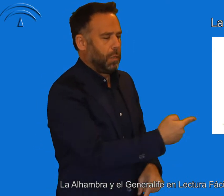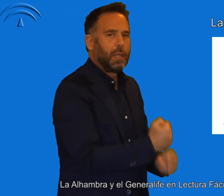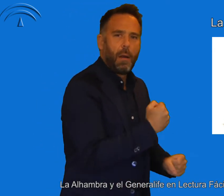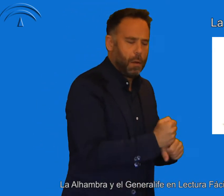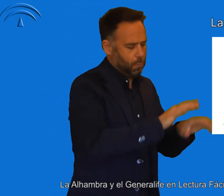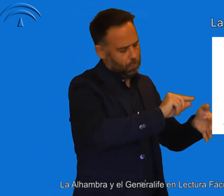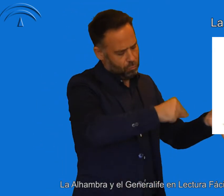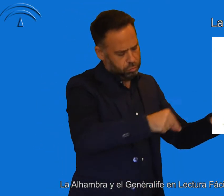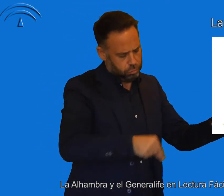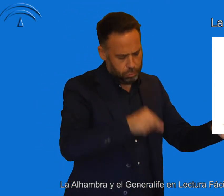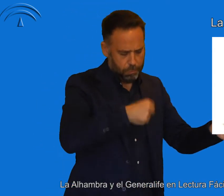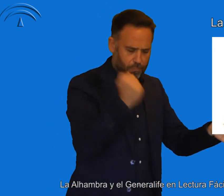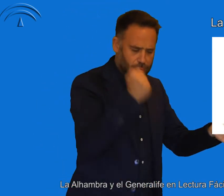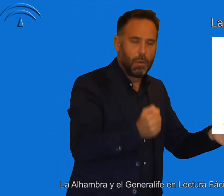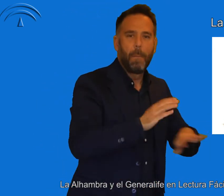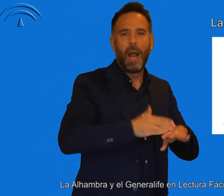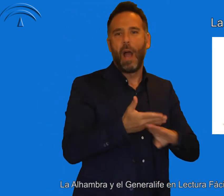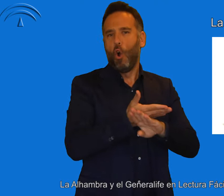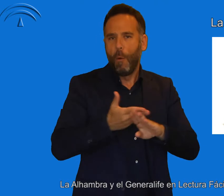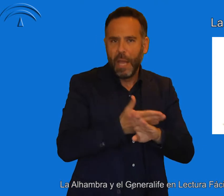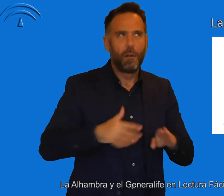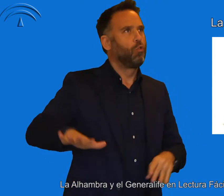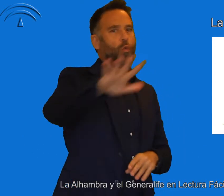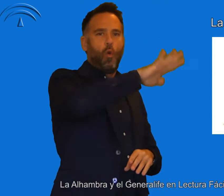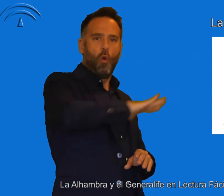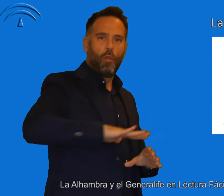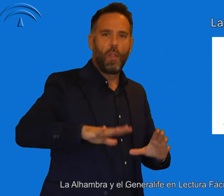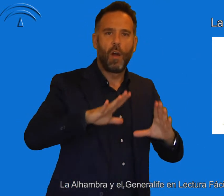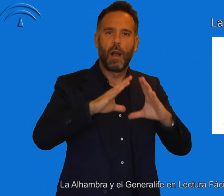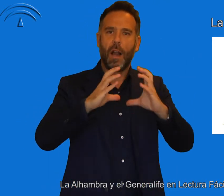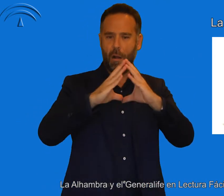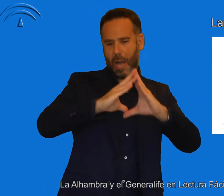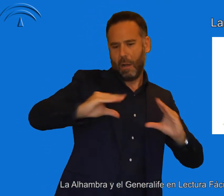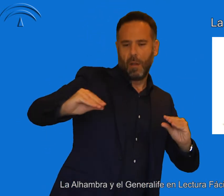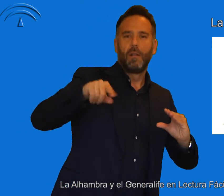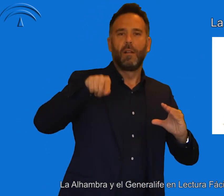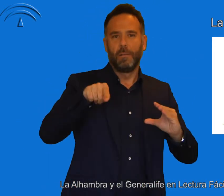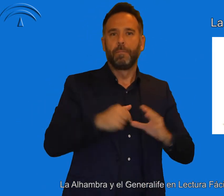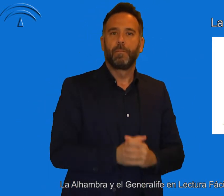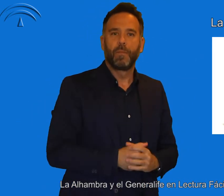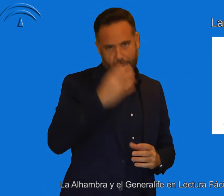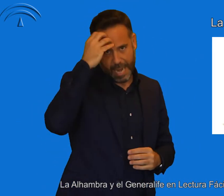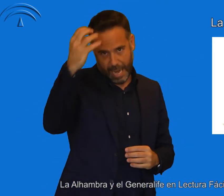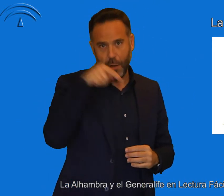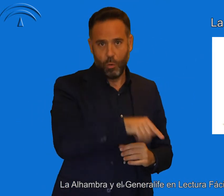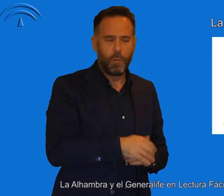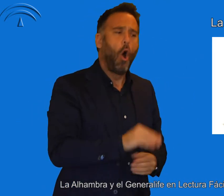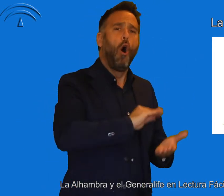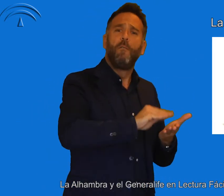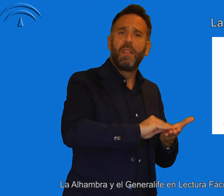trabajaban a las órdenes del sultán. Este necesitaba muchos funcionarios para gobernar su reino. En la